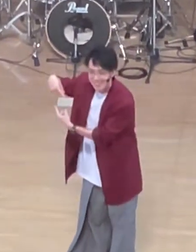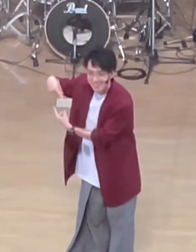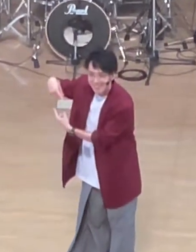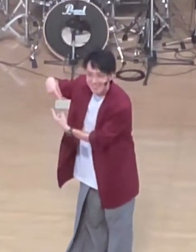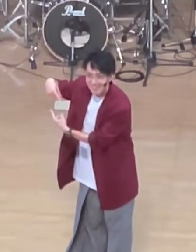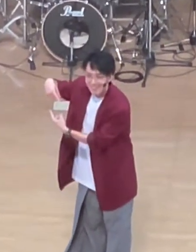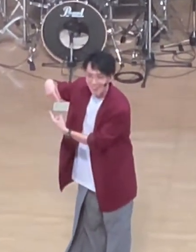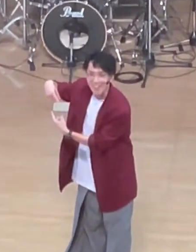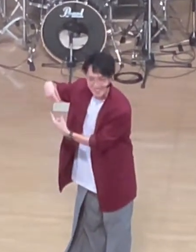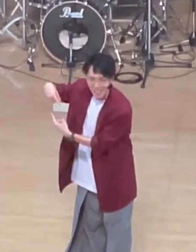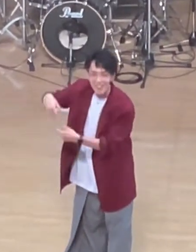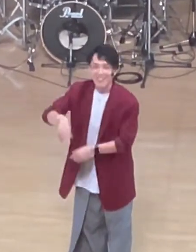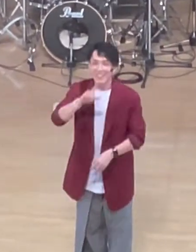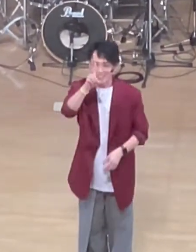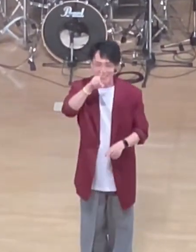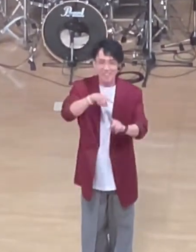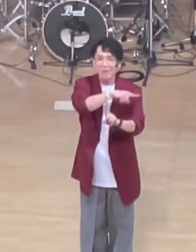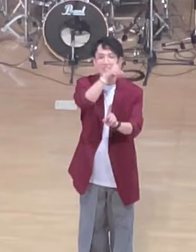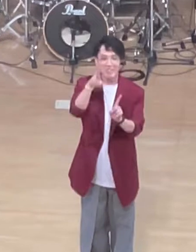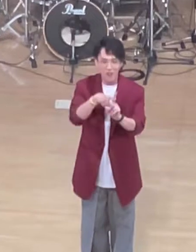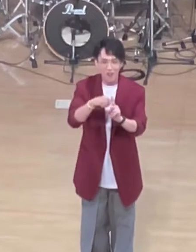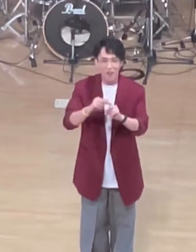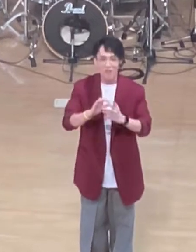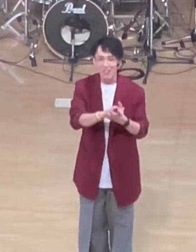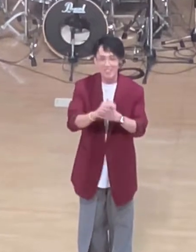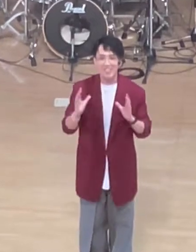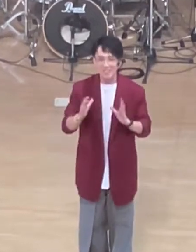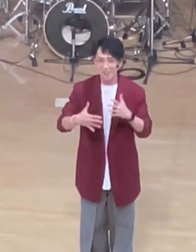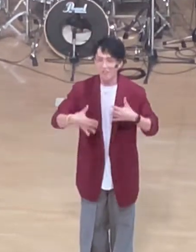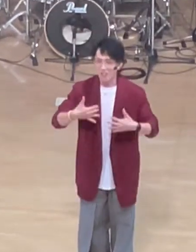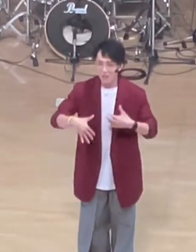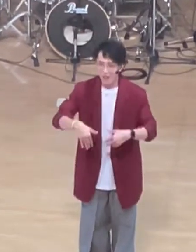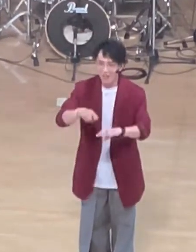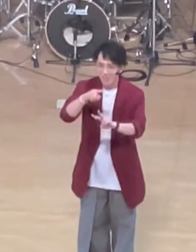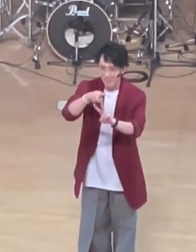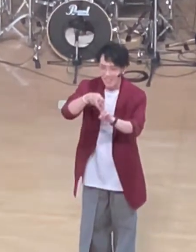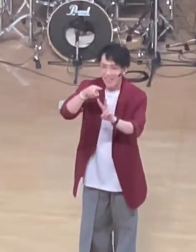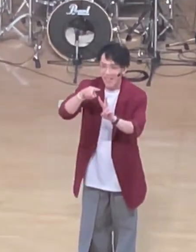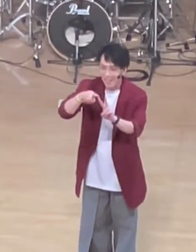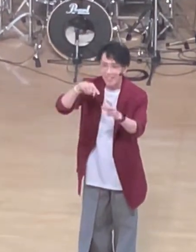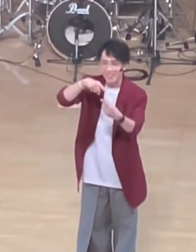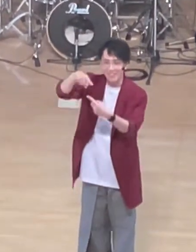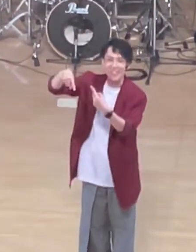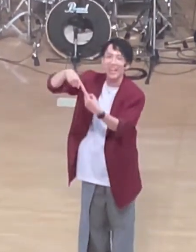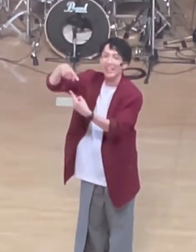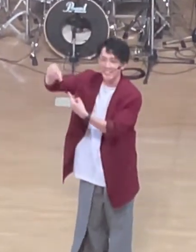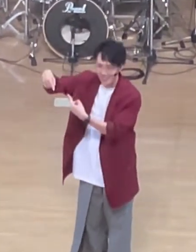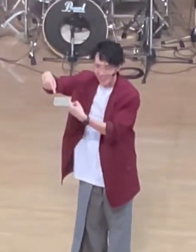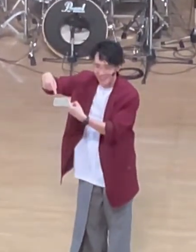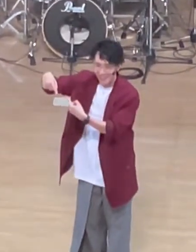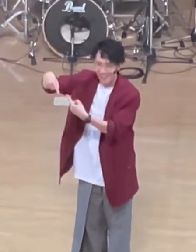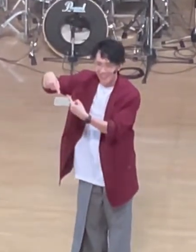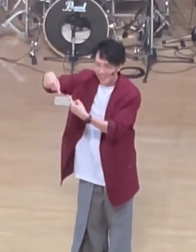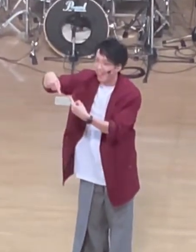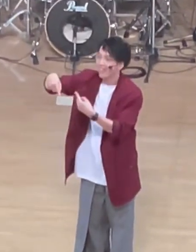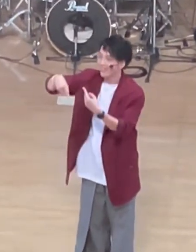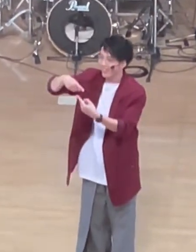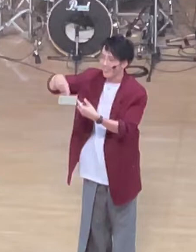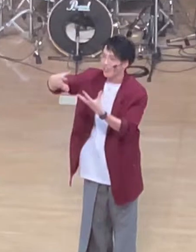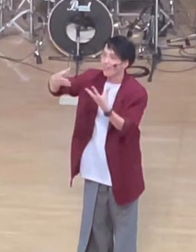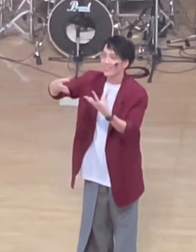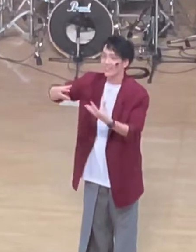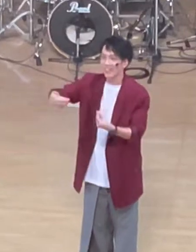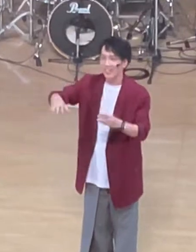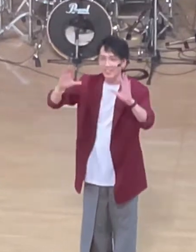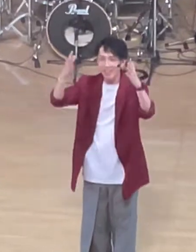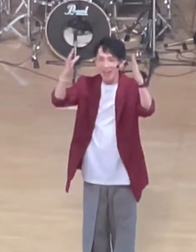します。 OK ですか。1番の輪になって踊ろうを2回繰り返す、で繰り